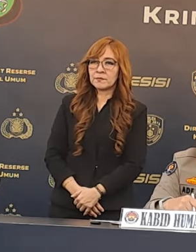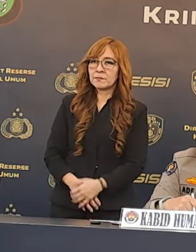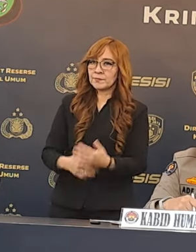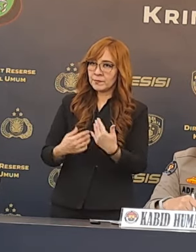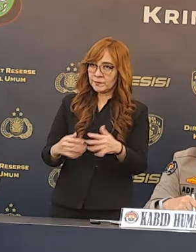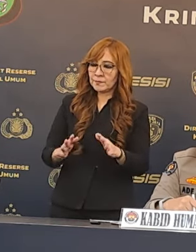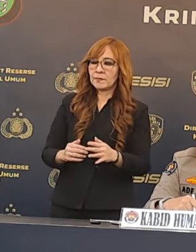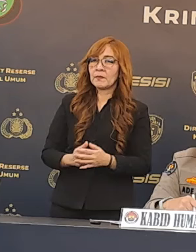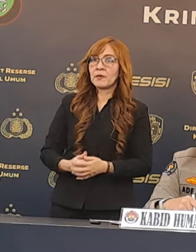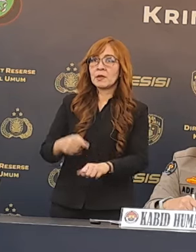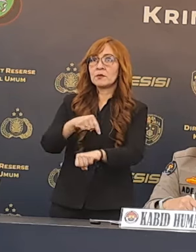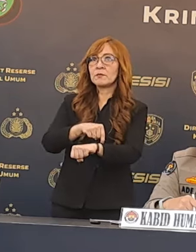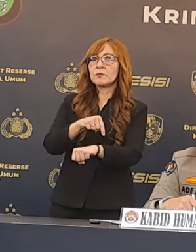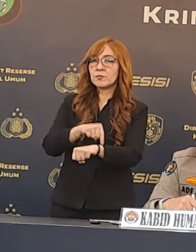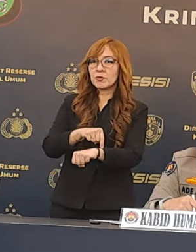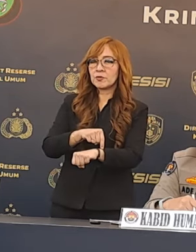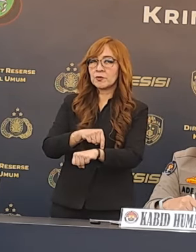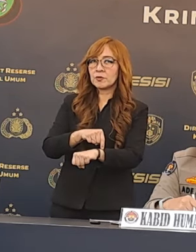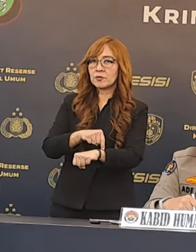Kemudian pada pukul